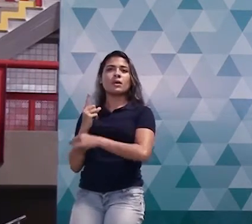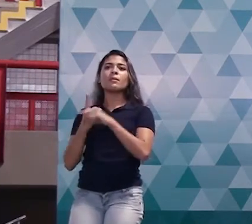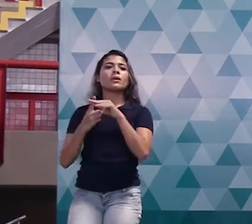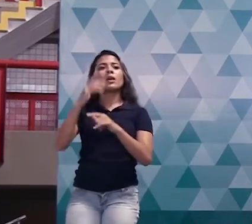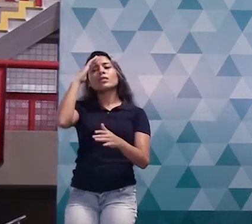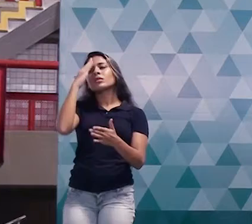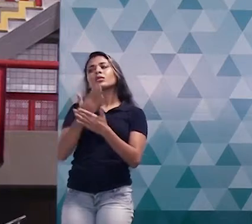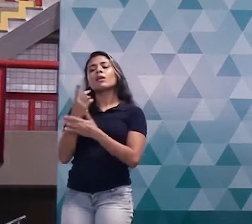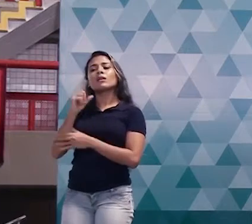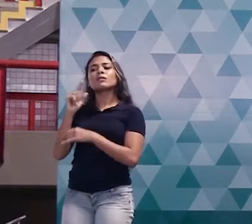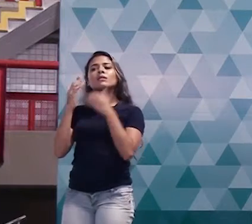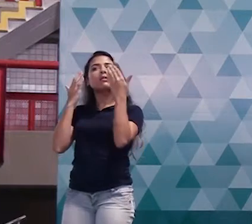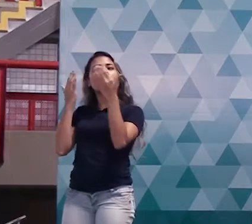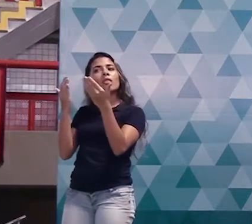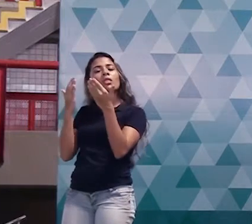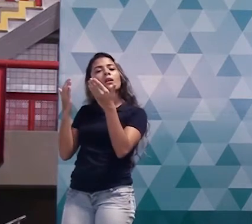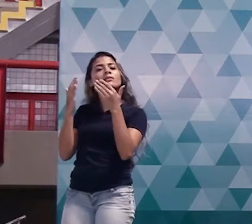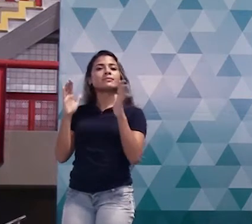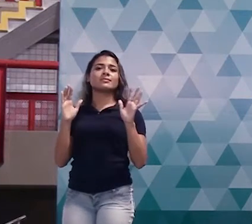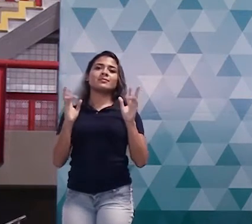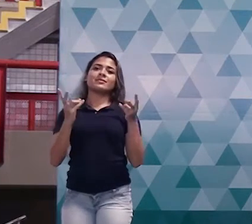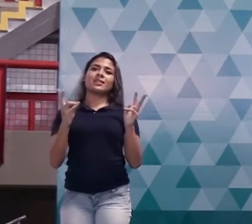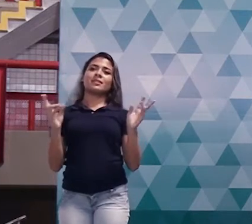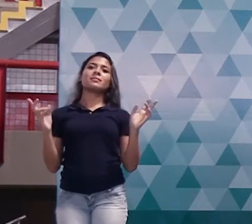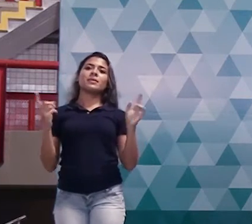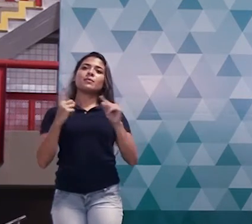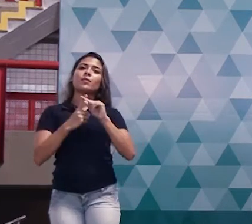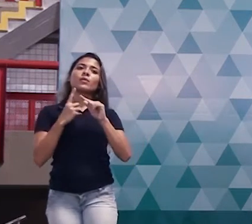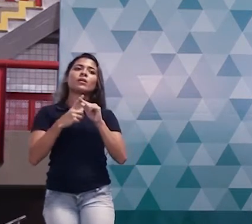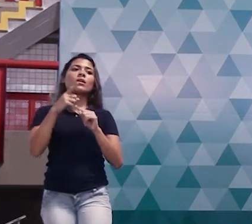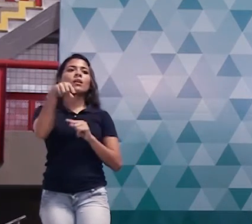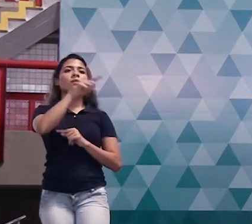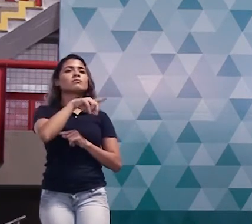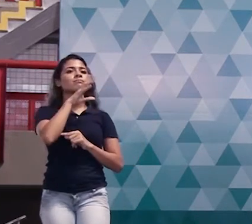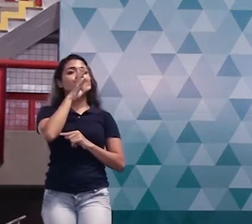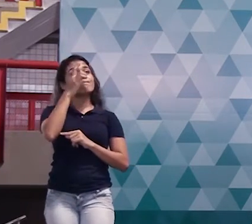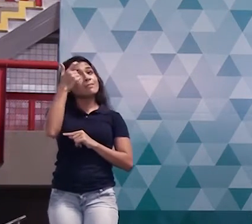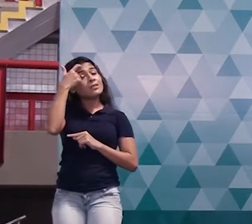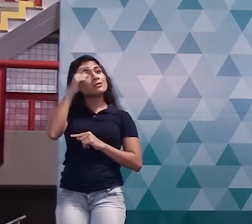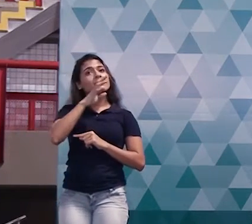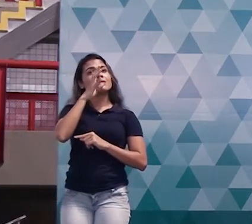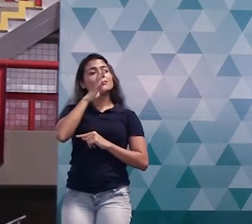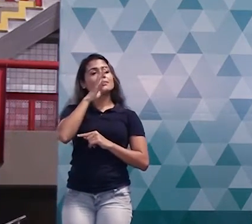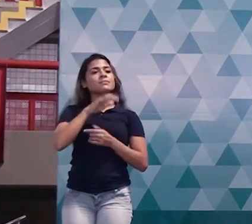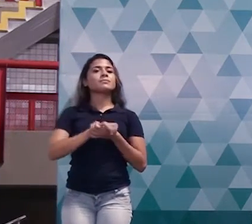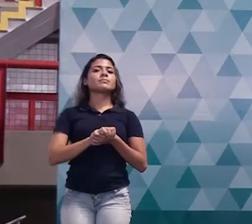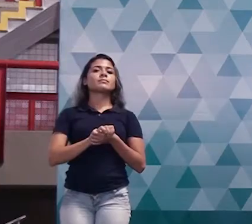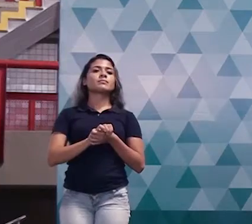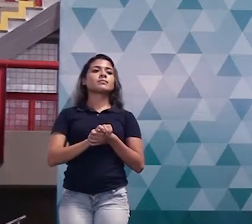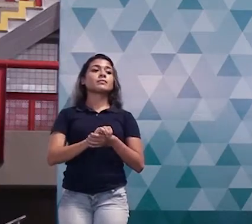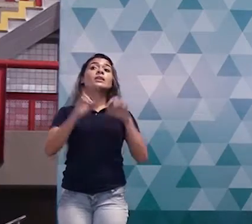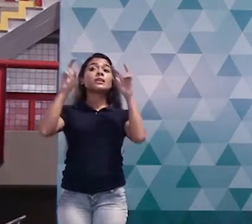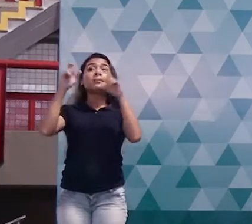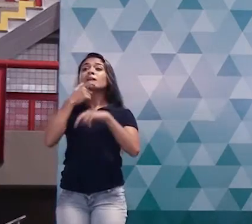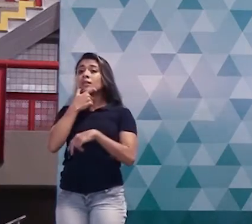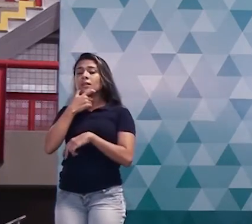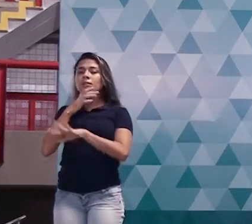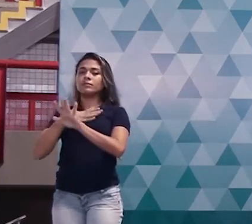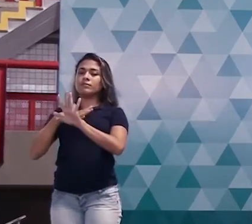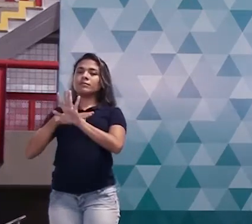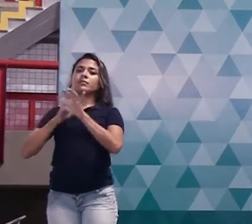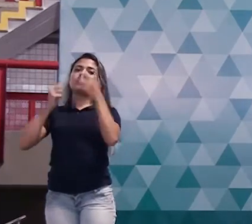hora. Porque ele acha que você disse só para disfarçar e sair. Falo já da Inglaterra, vou segurar essa pergunta aqui para